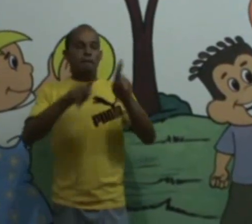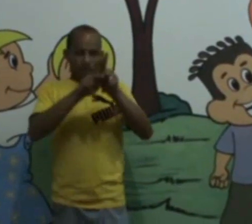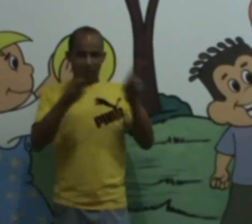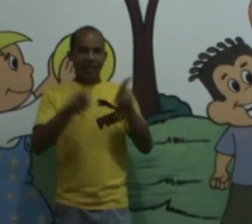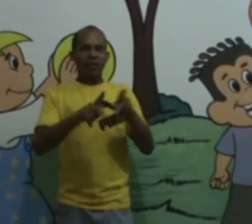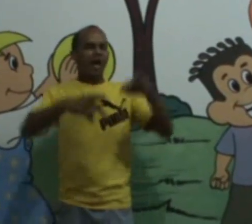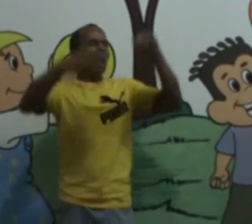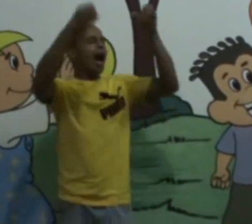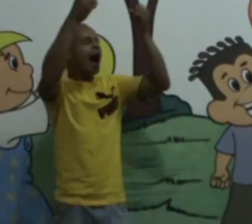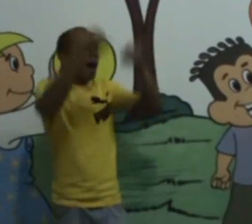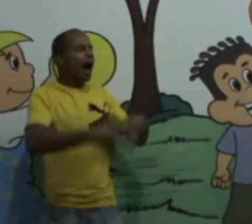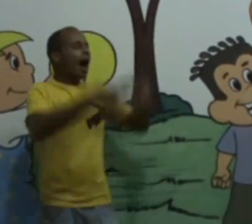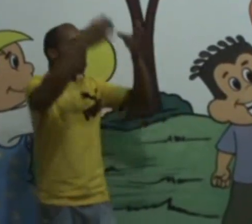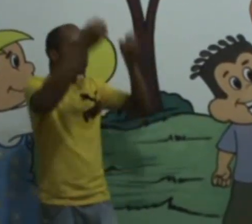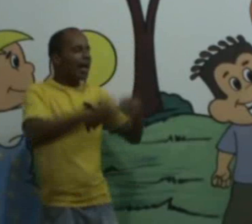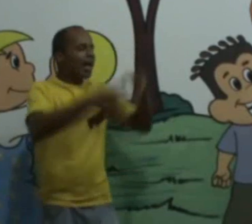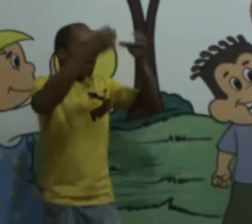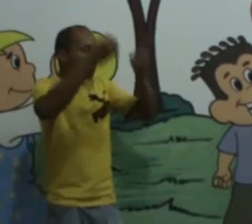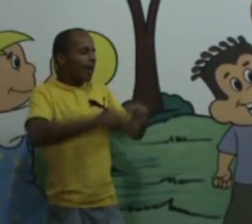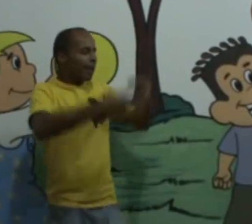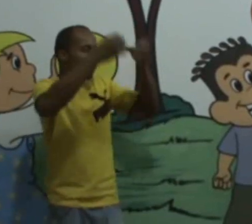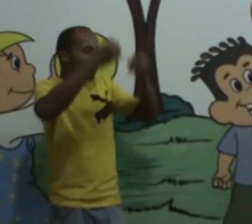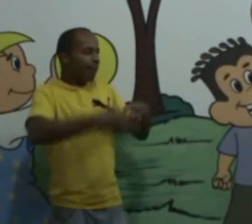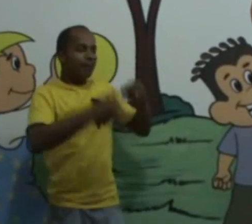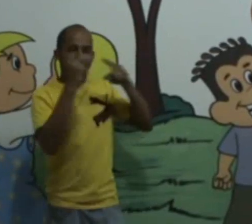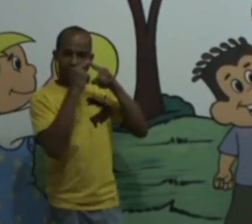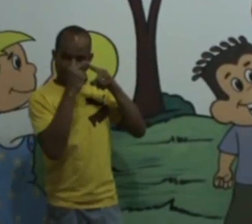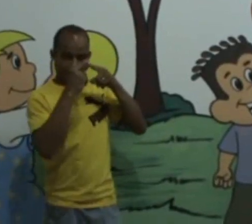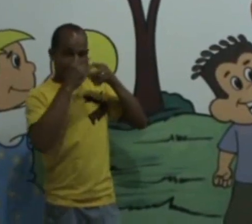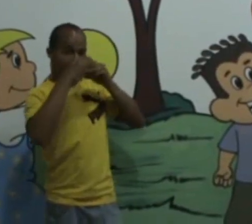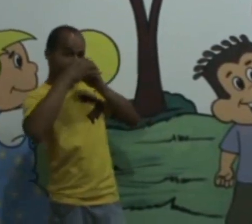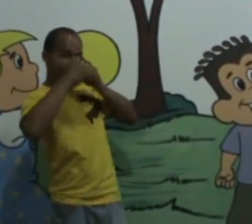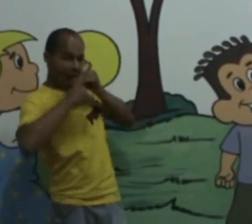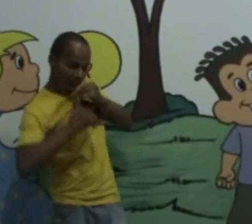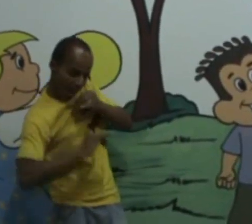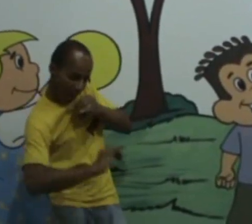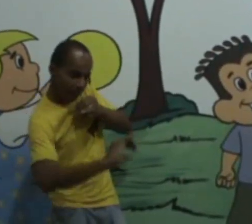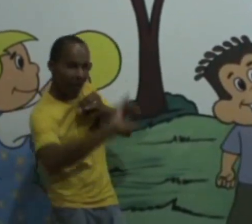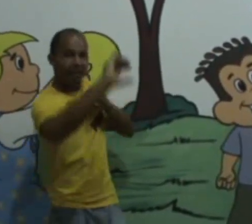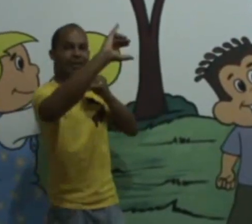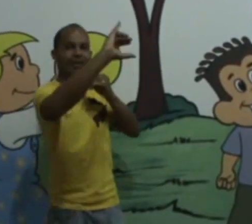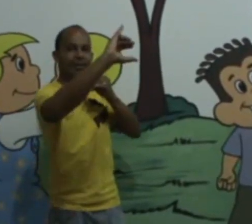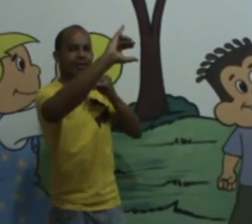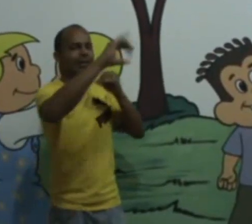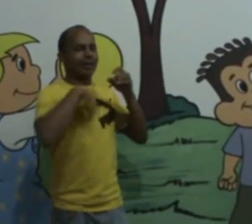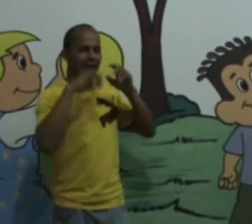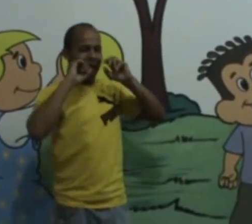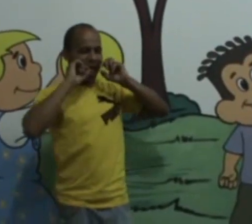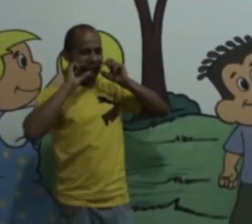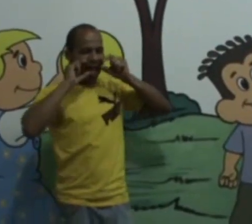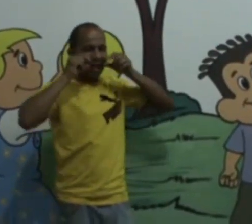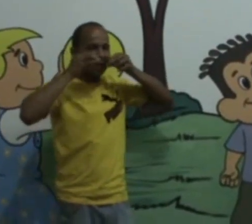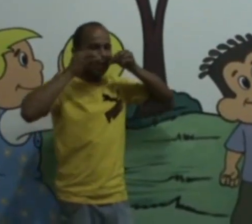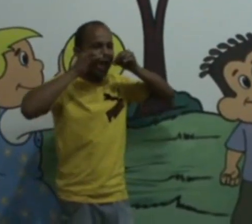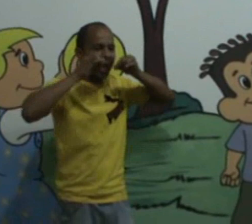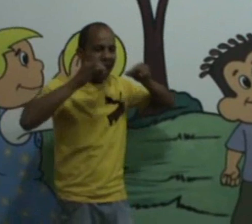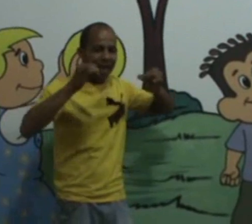professora explicou alguma coisa sobre elefantes. Falou que eles tinham dentes